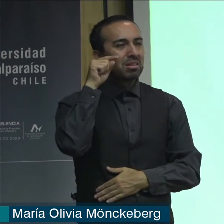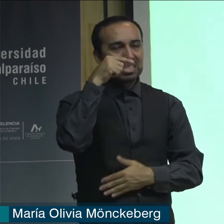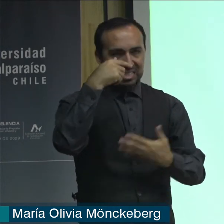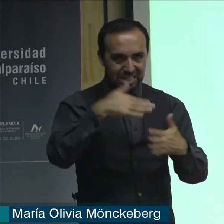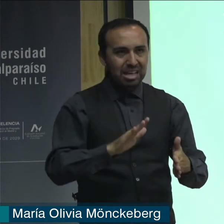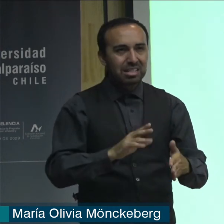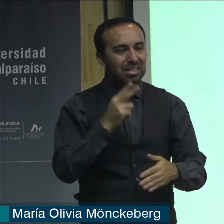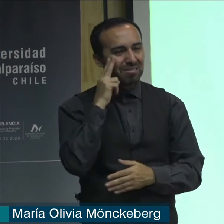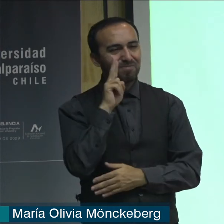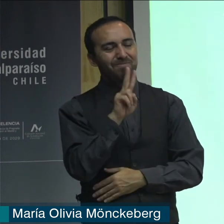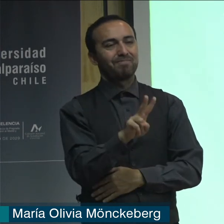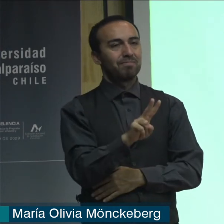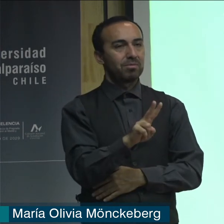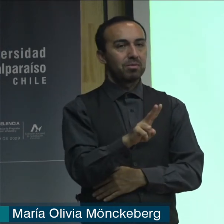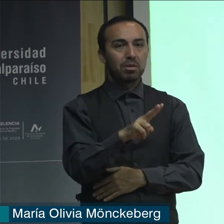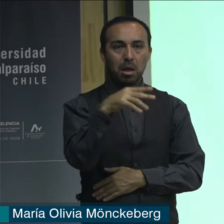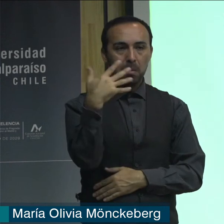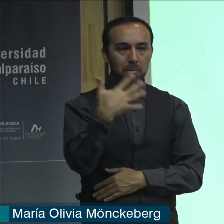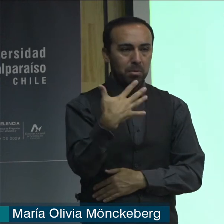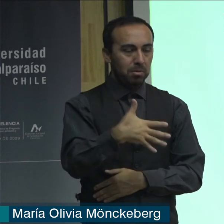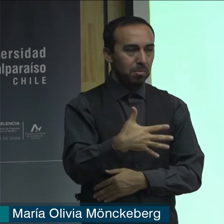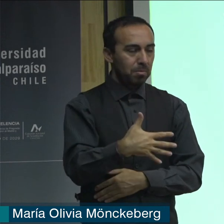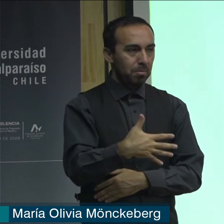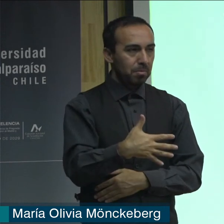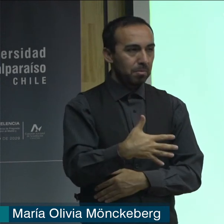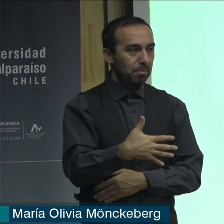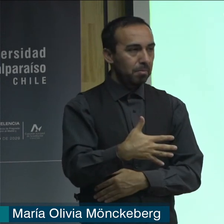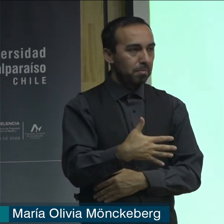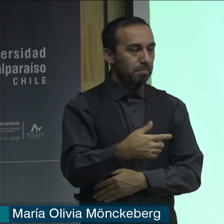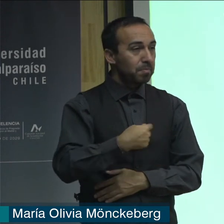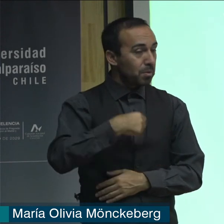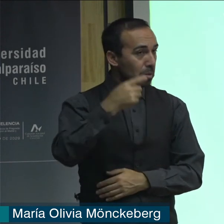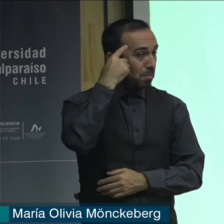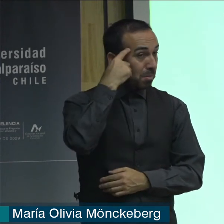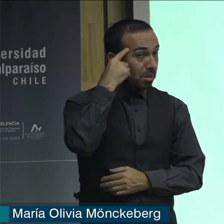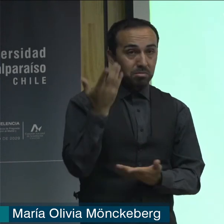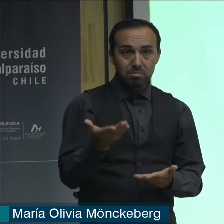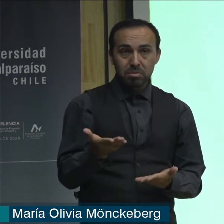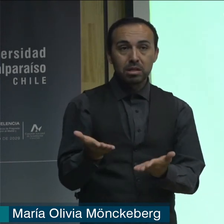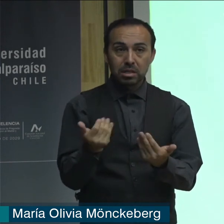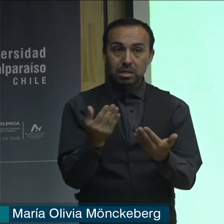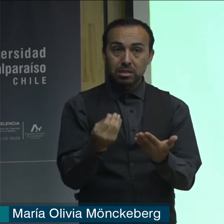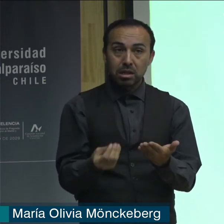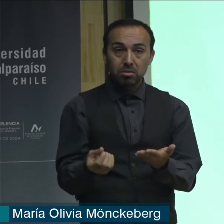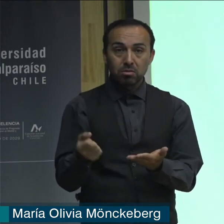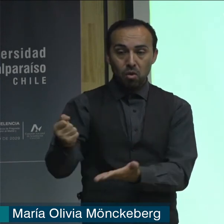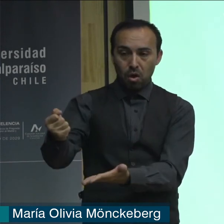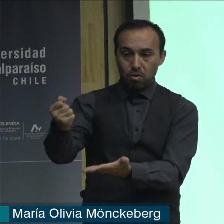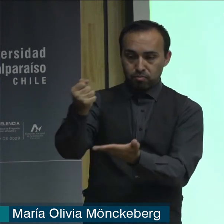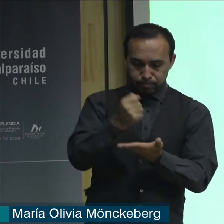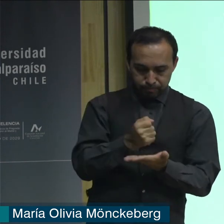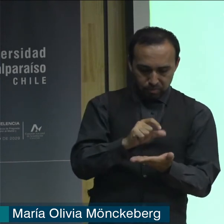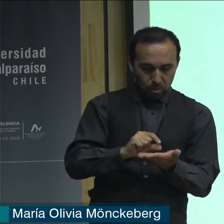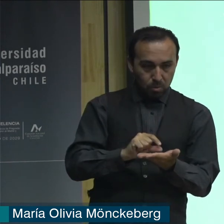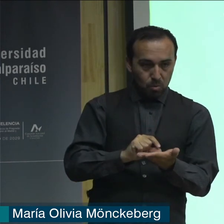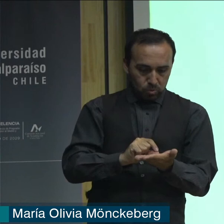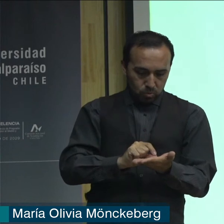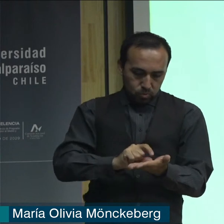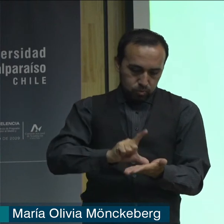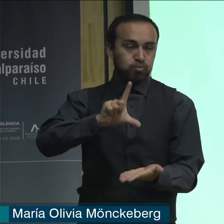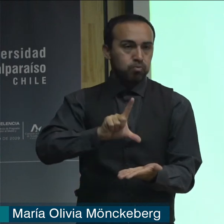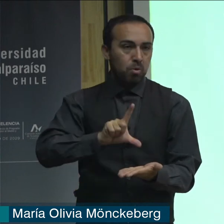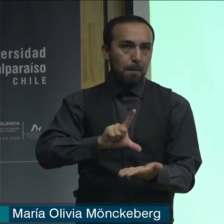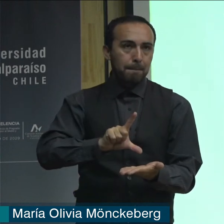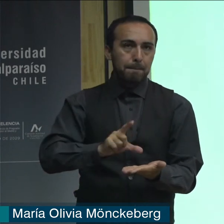importante Creo yo que es necesario que aumenten los fondos porque hasta